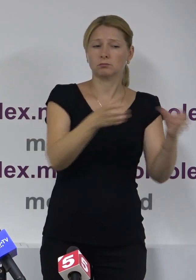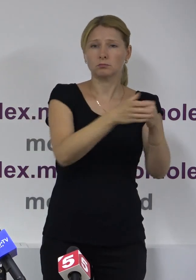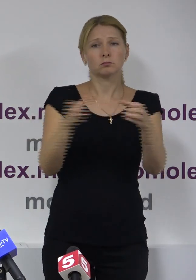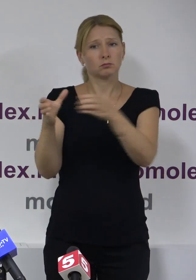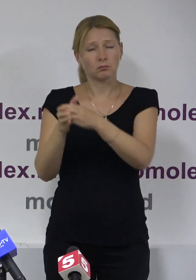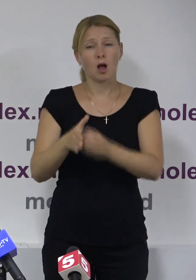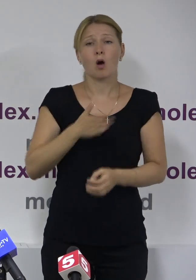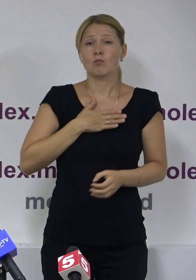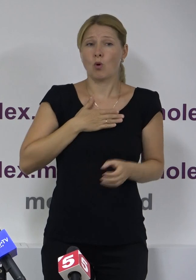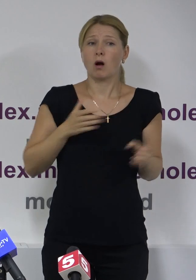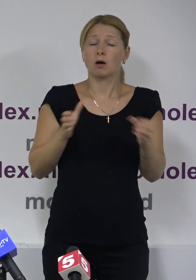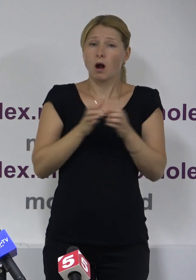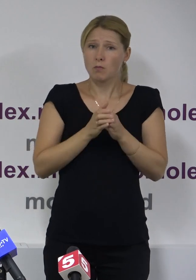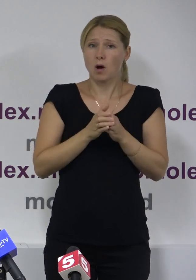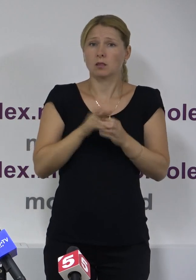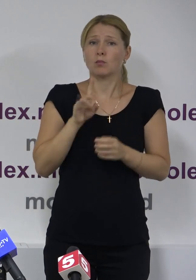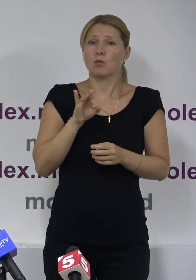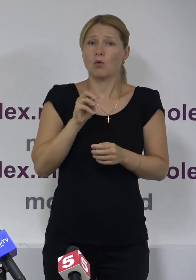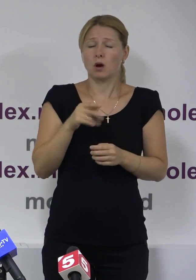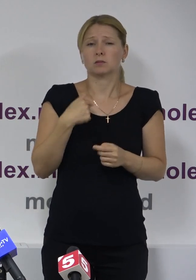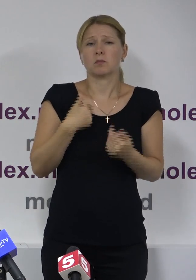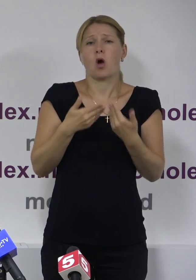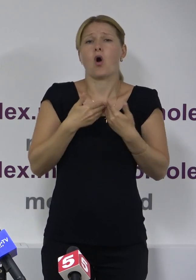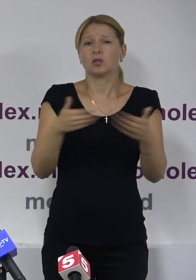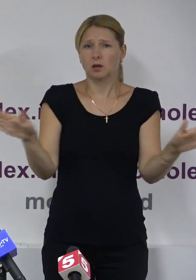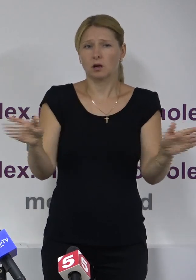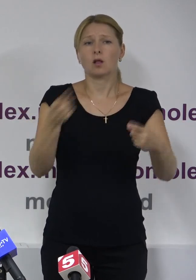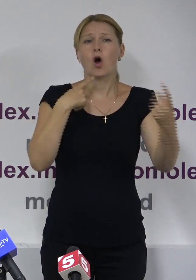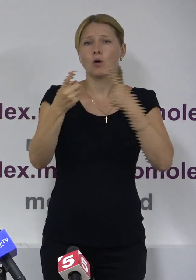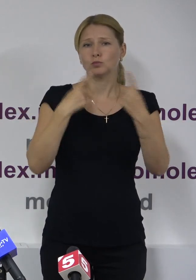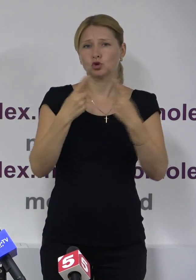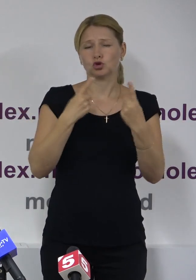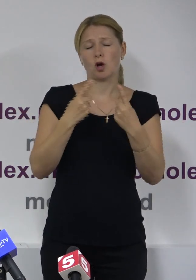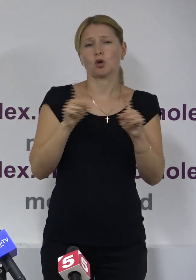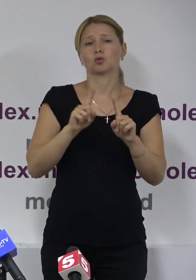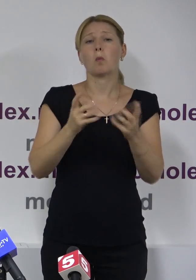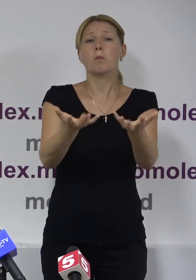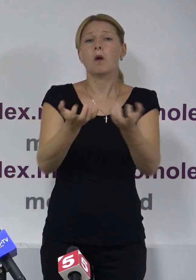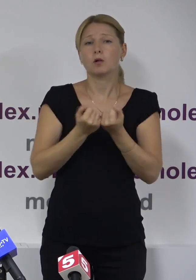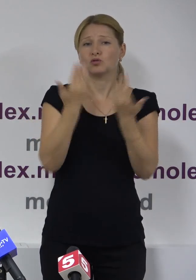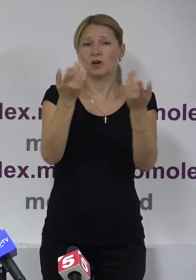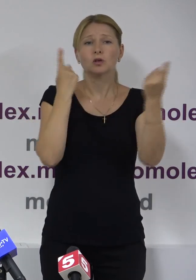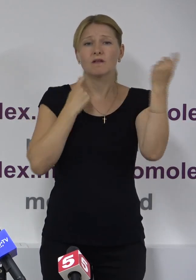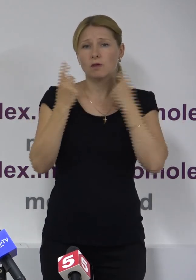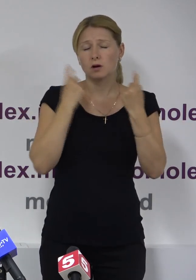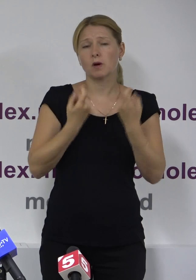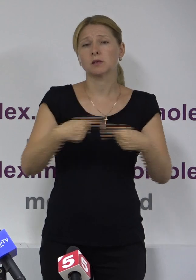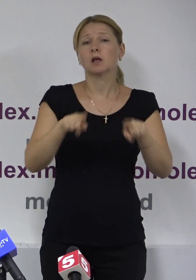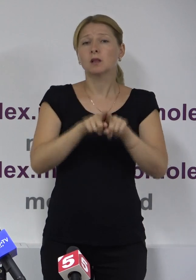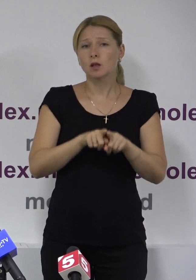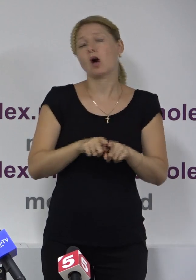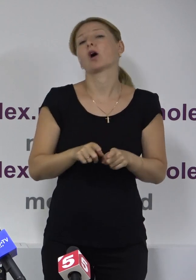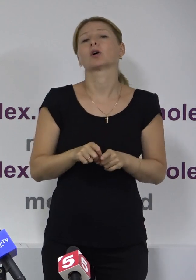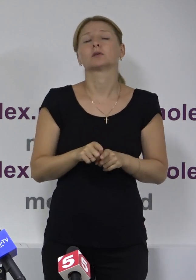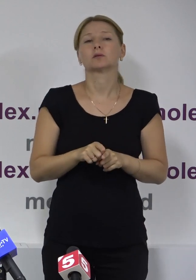este în continuare deschisă pentru comunicare, pentru a primi informații din partea dumneavoastră și